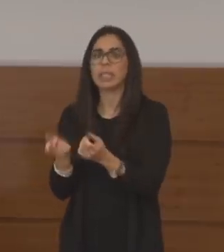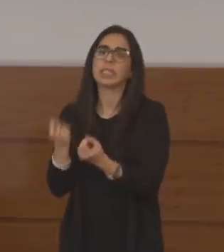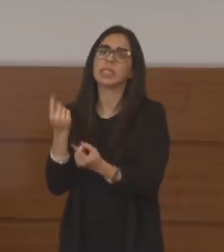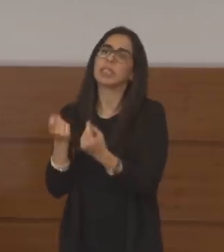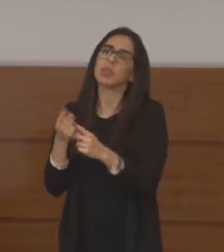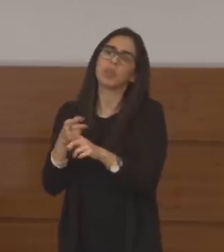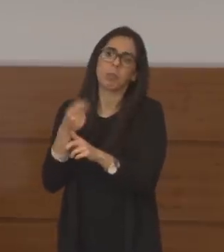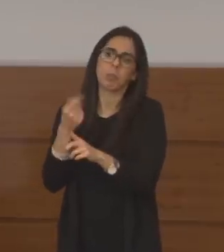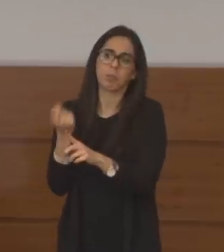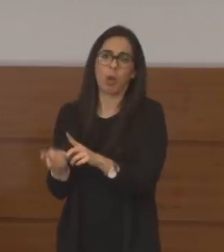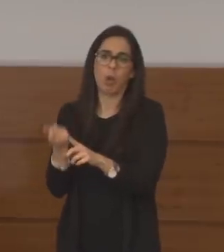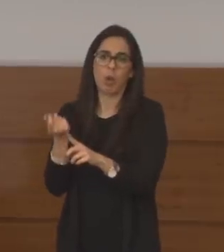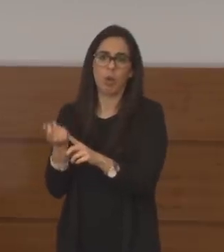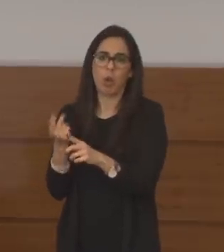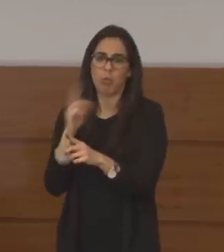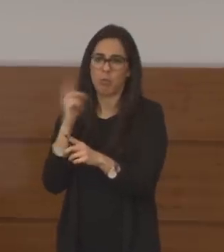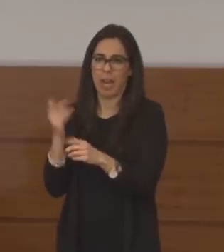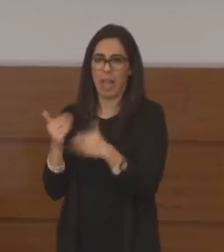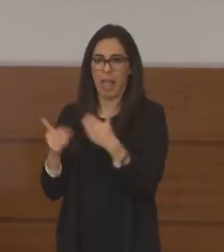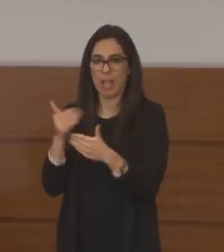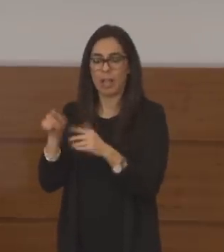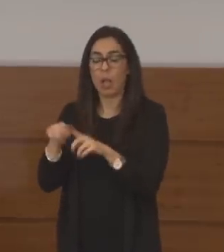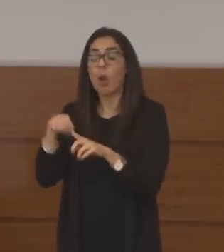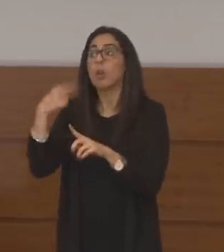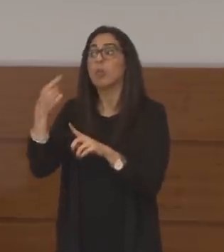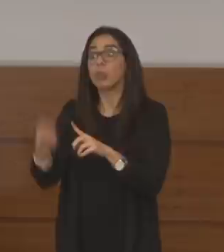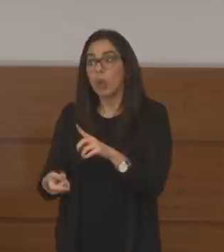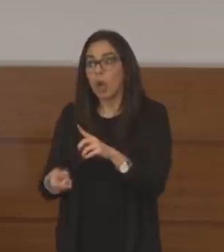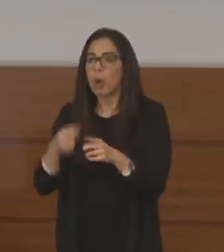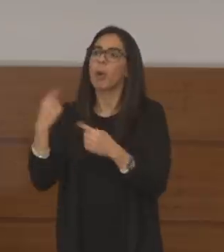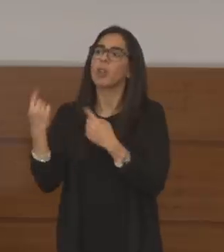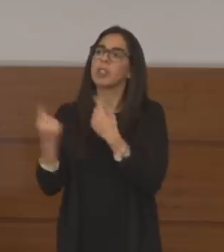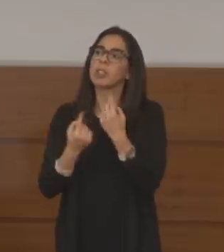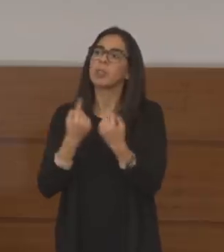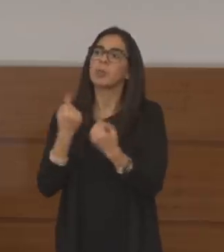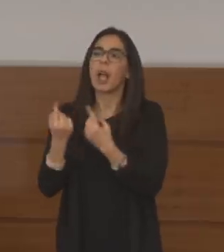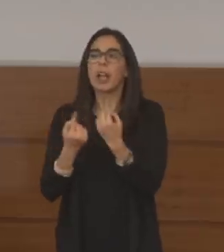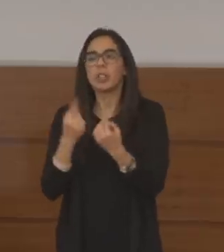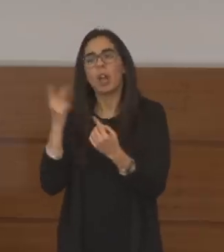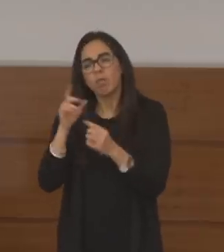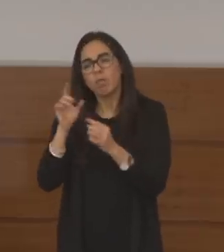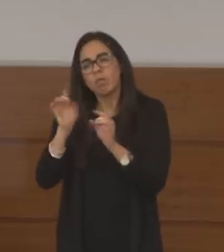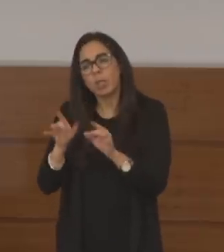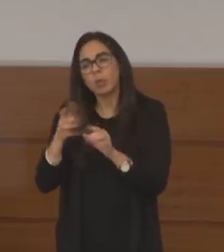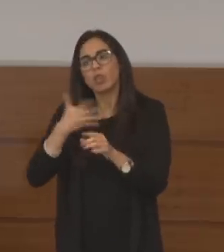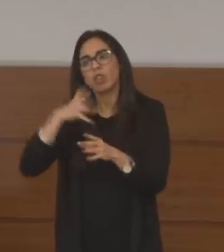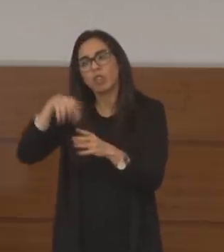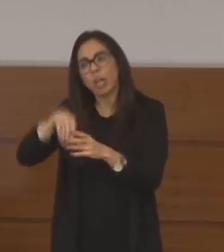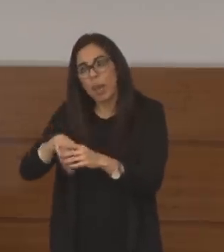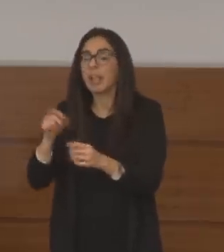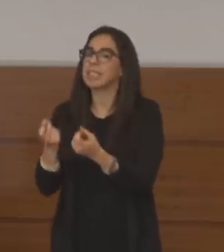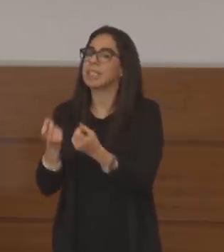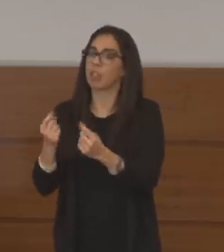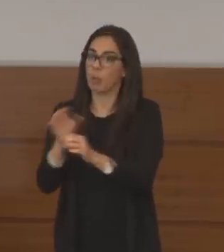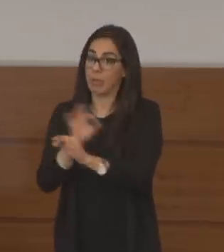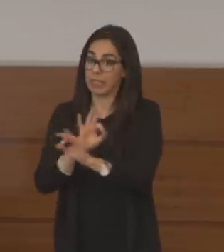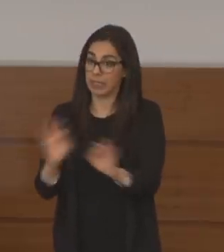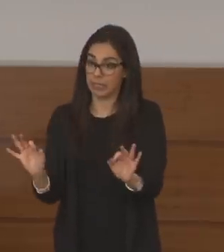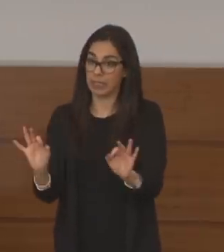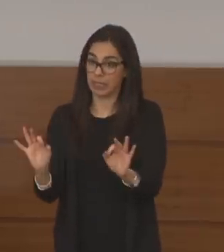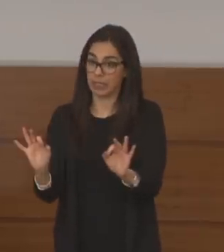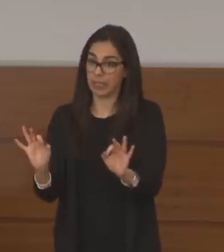blanda e poi hanno una fase di lire mia asintomatica e una volta superata da dire mia